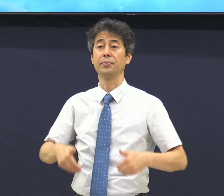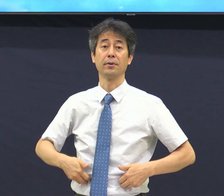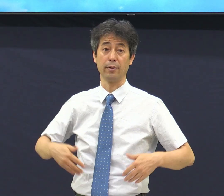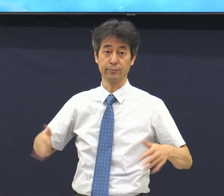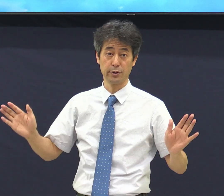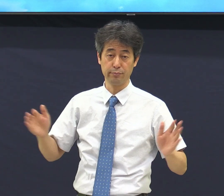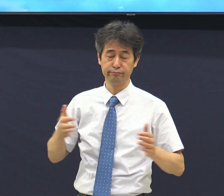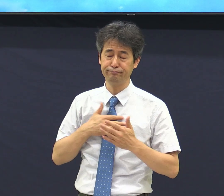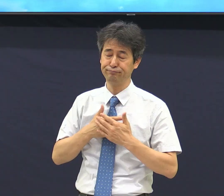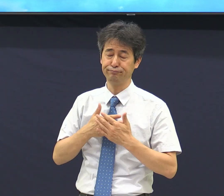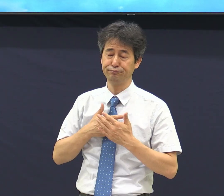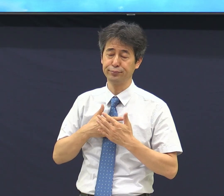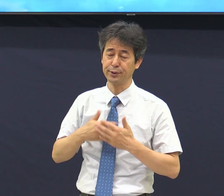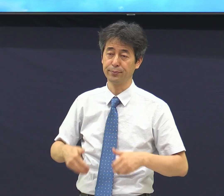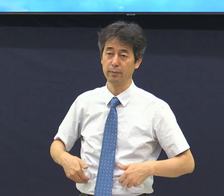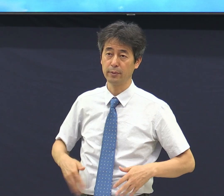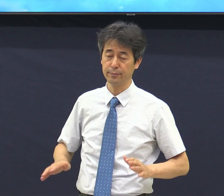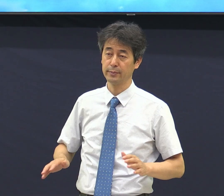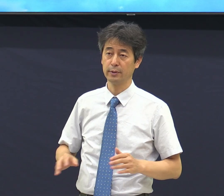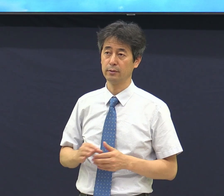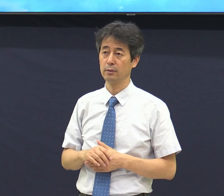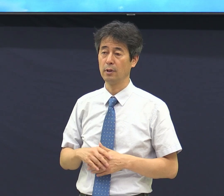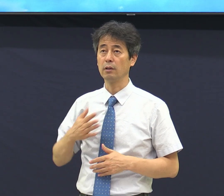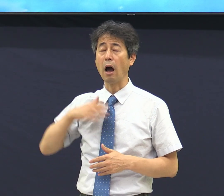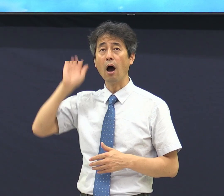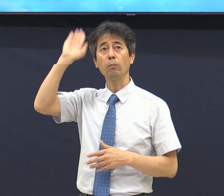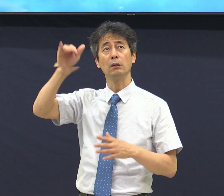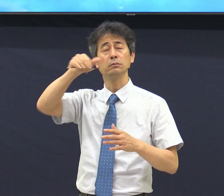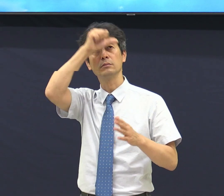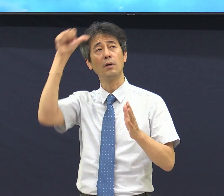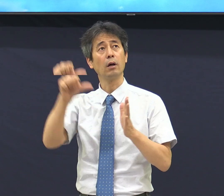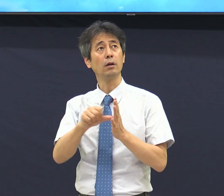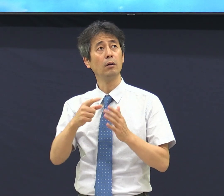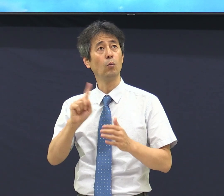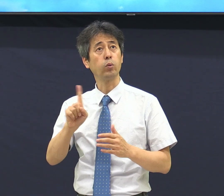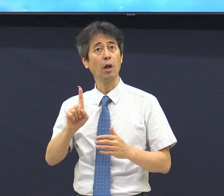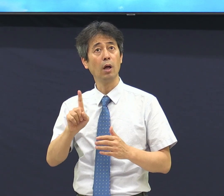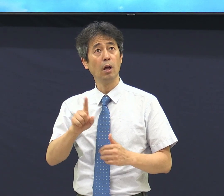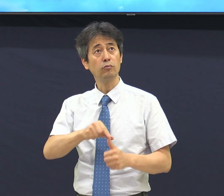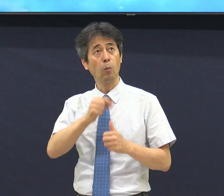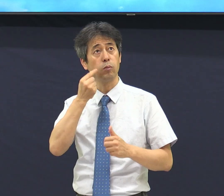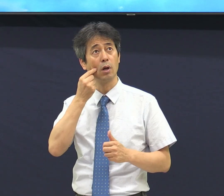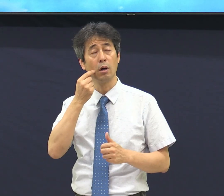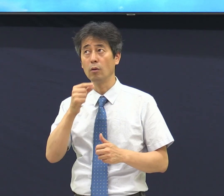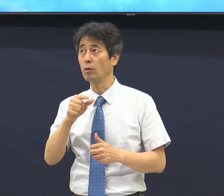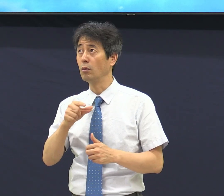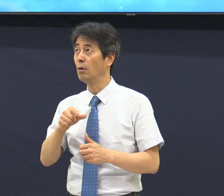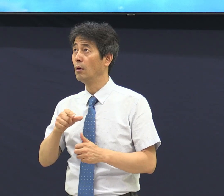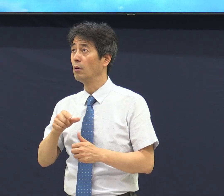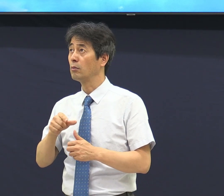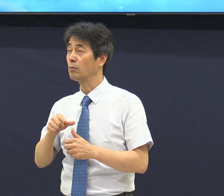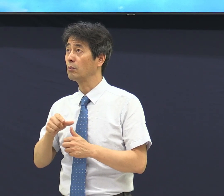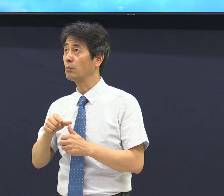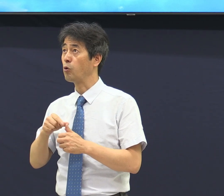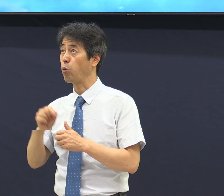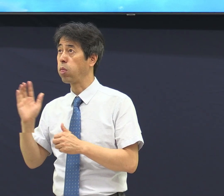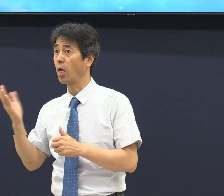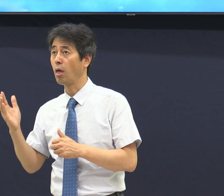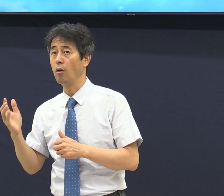가운데 살아갈 때 우리는 불안해할 필요가 없습니다. 내가 앞으로 내 인생을 어떻게 살아갈 수 있을까? 내가 구원받지 못하면 어떻게 될까?